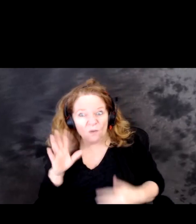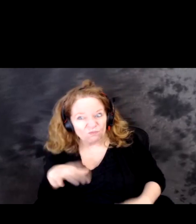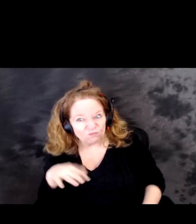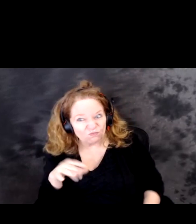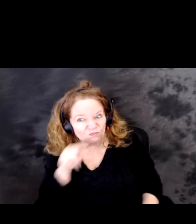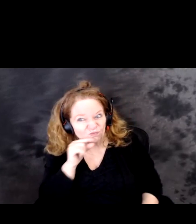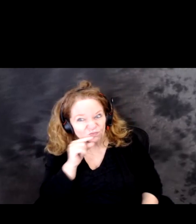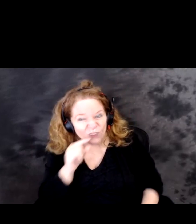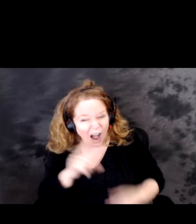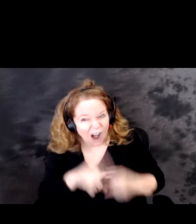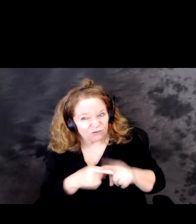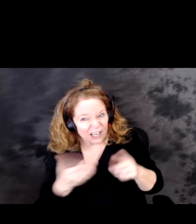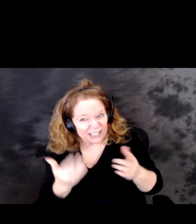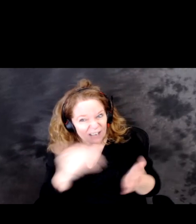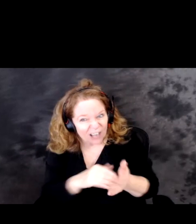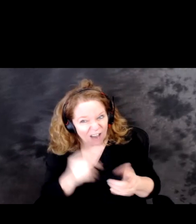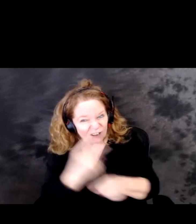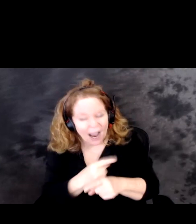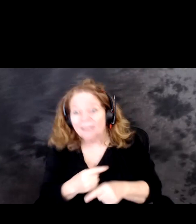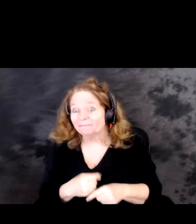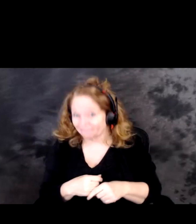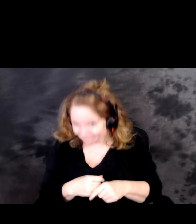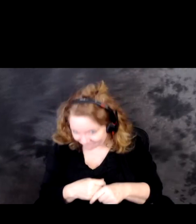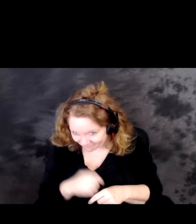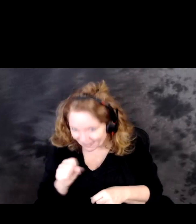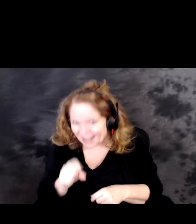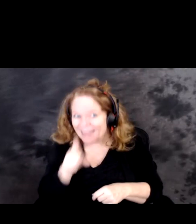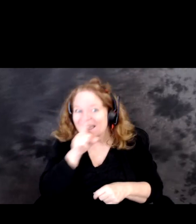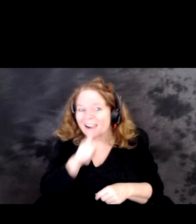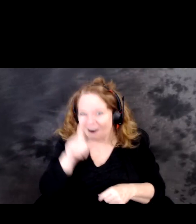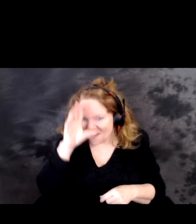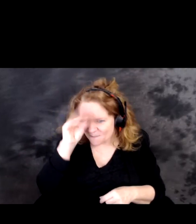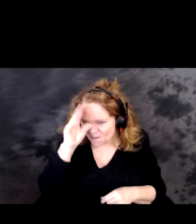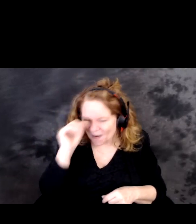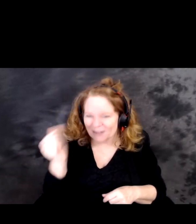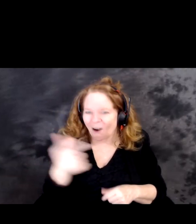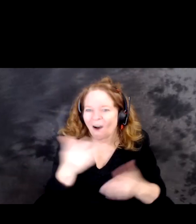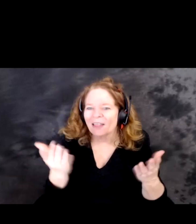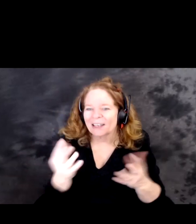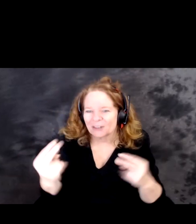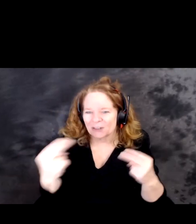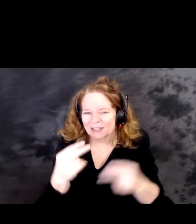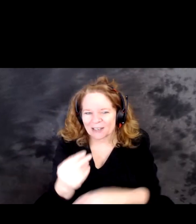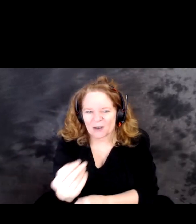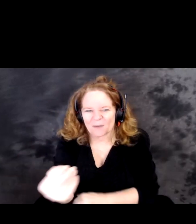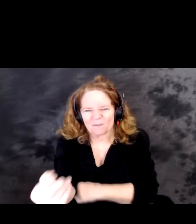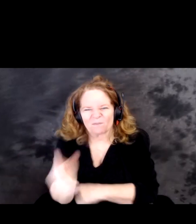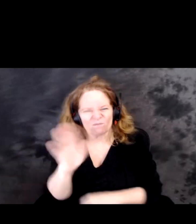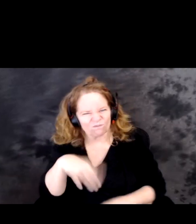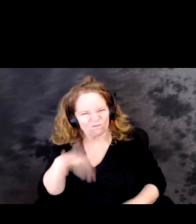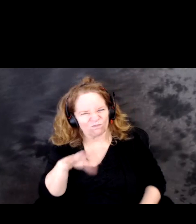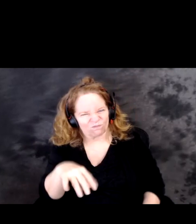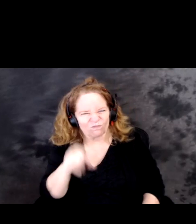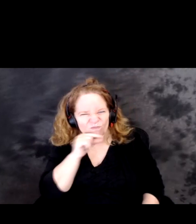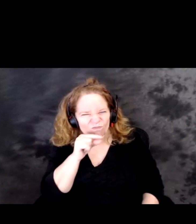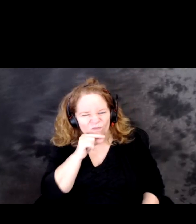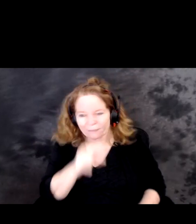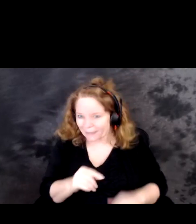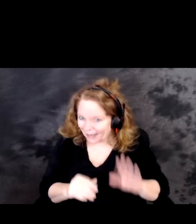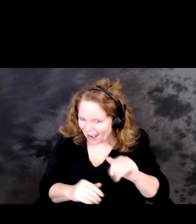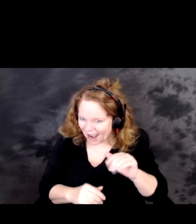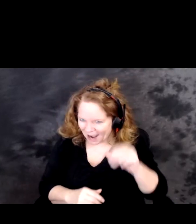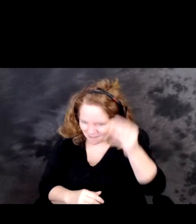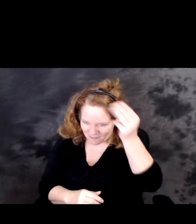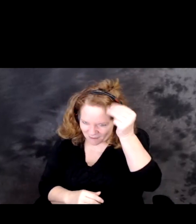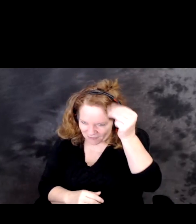Gwen. Hola, Gwen, Gwen, Gwen. Todos nuestros amigos están aquí. Sí, todos están aquí para mirarlos. Oh, Gwen, Gwen,